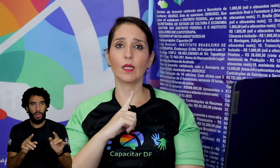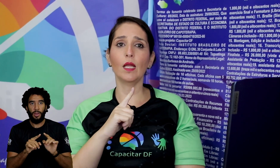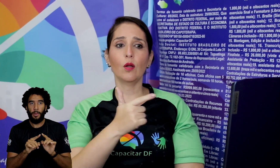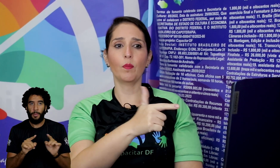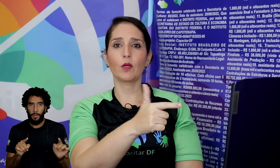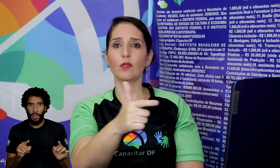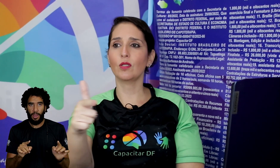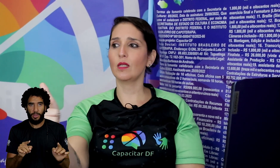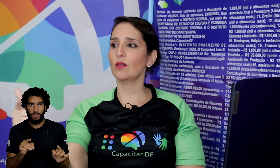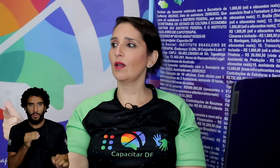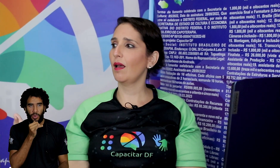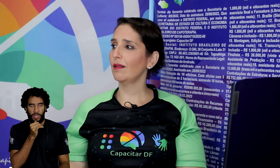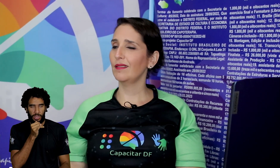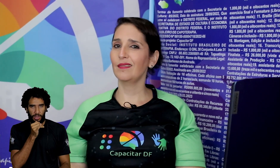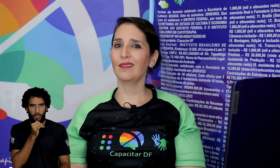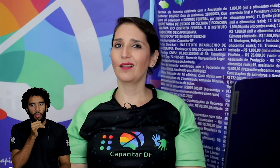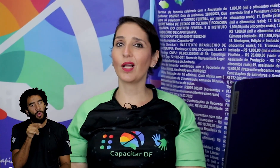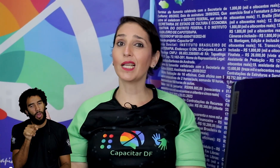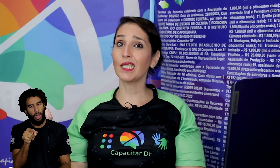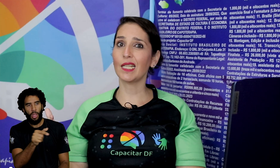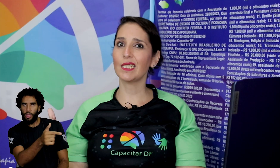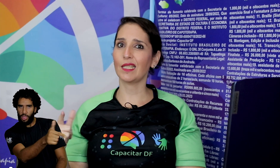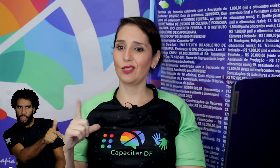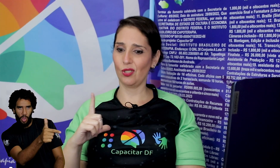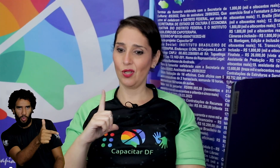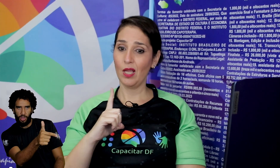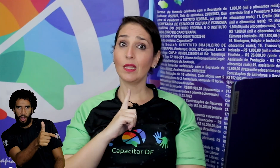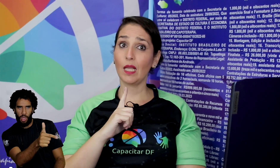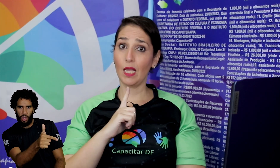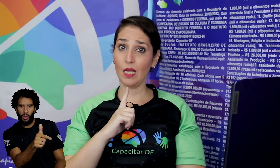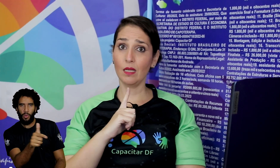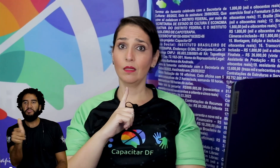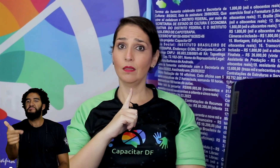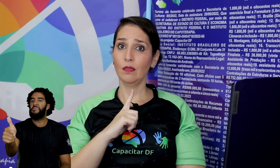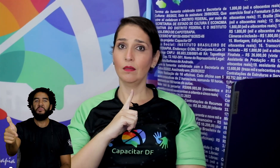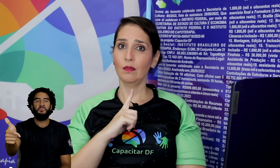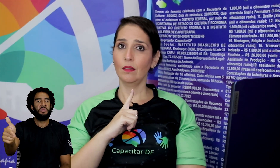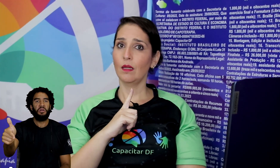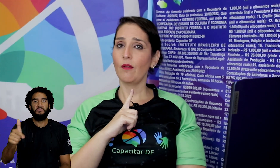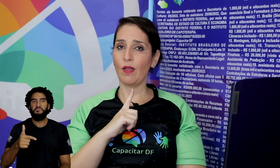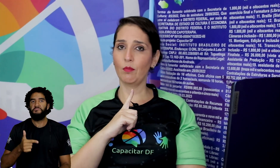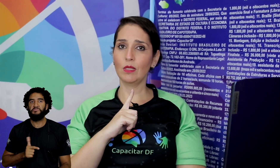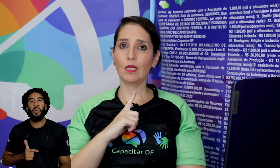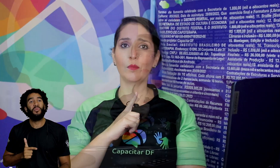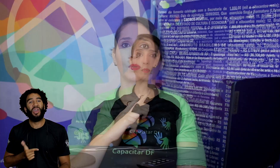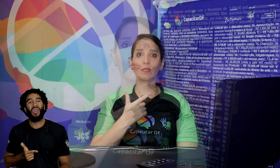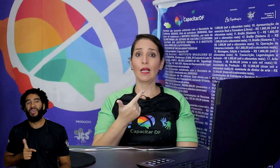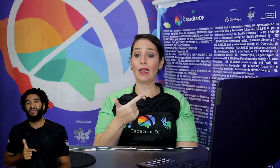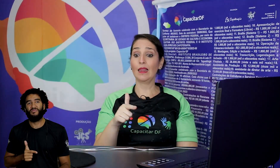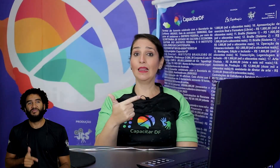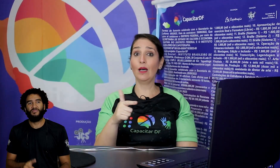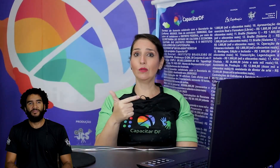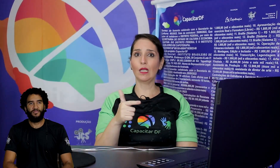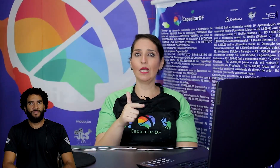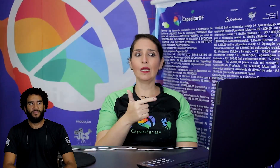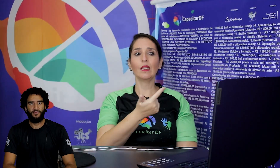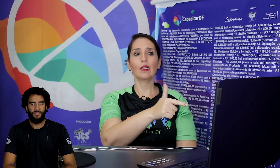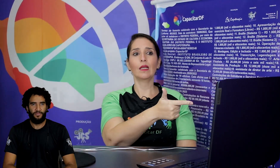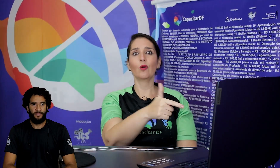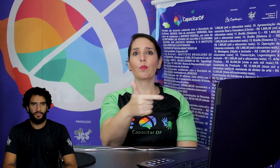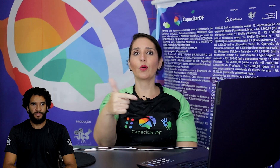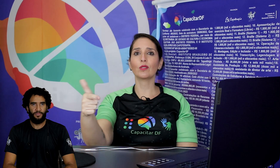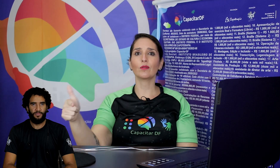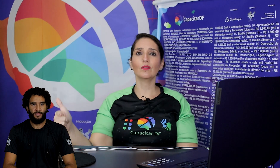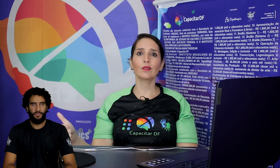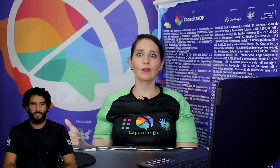negativa dele eu posso direcionar. Olha que interessante. Ter é verbo simples. Não ter,